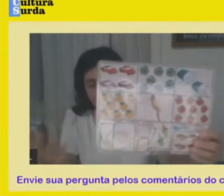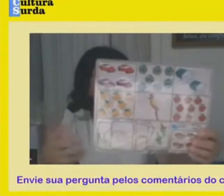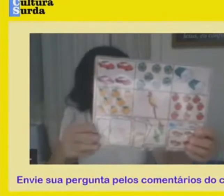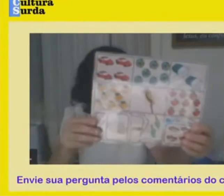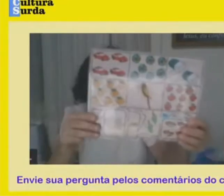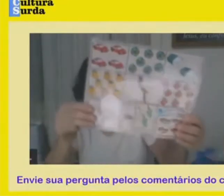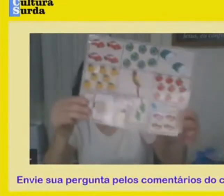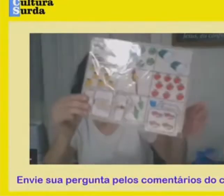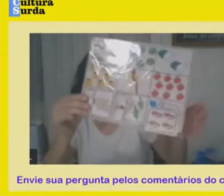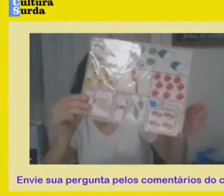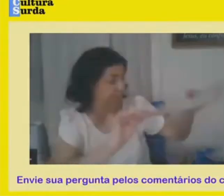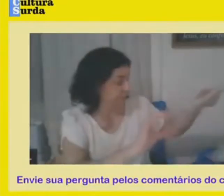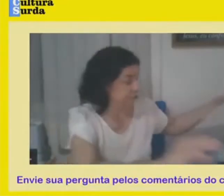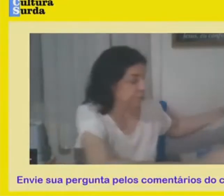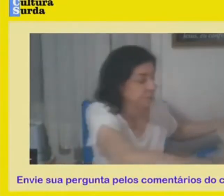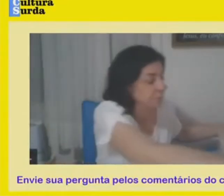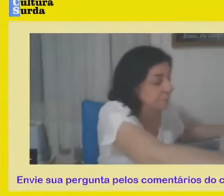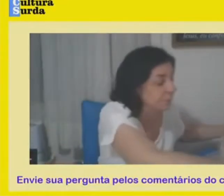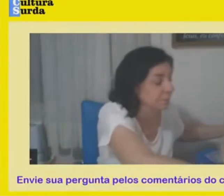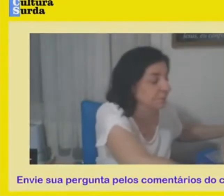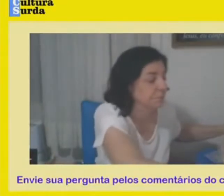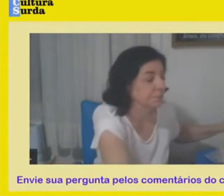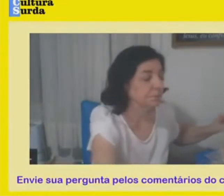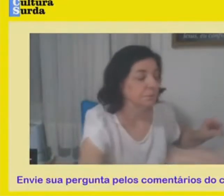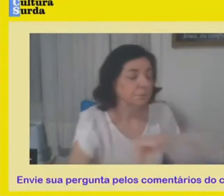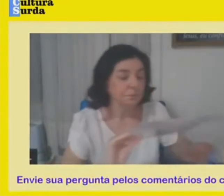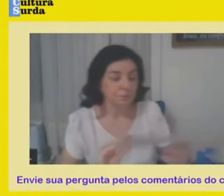Esse aqui também.